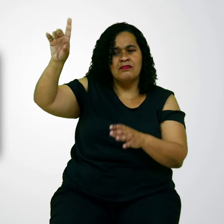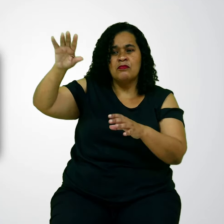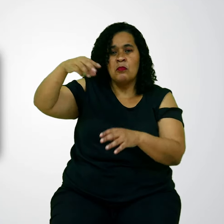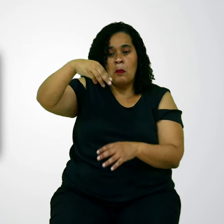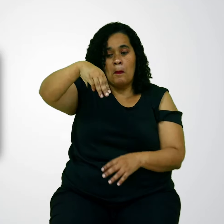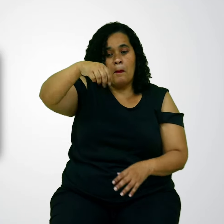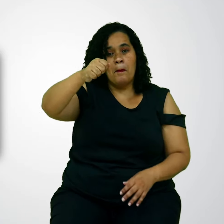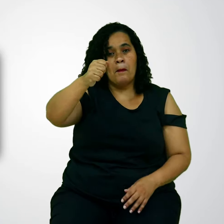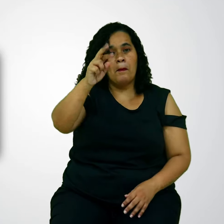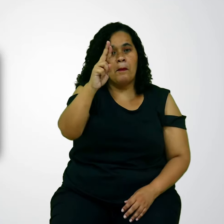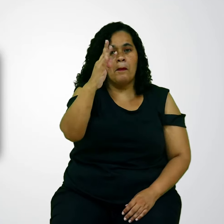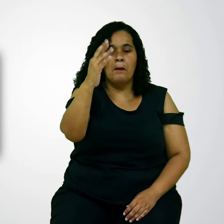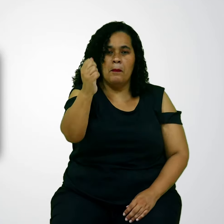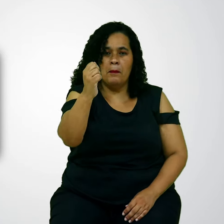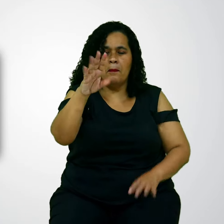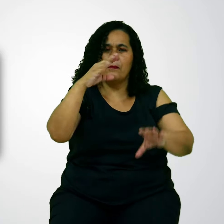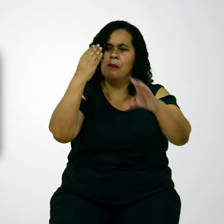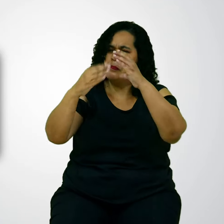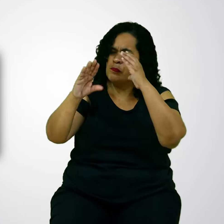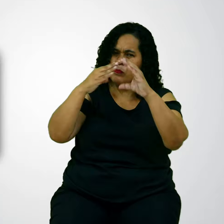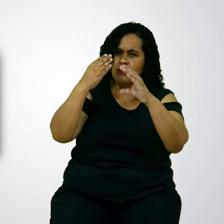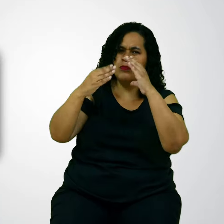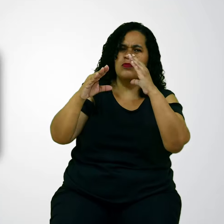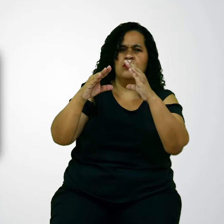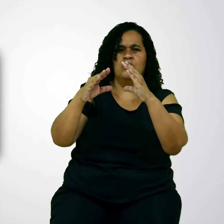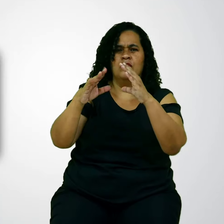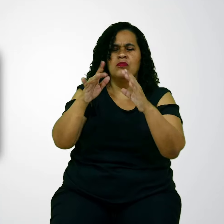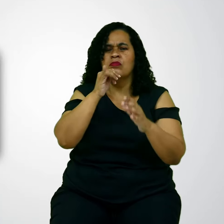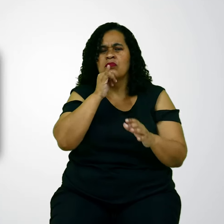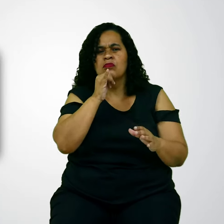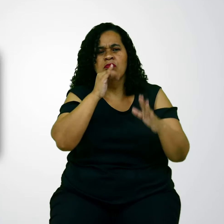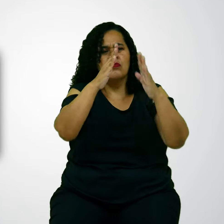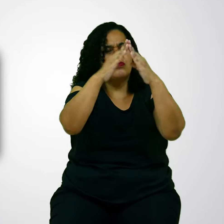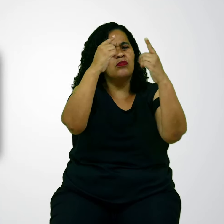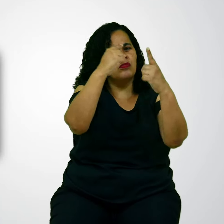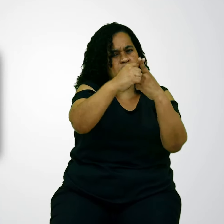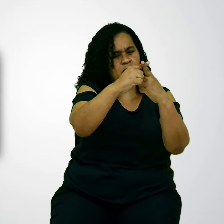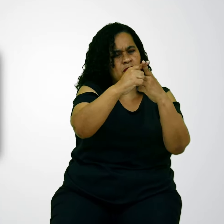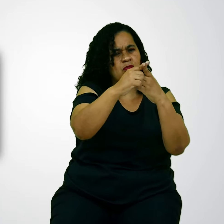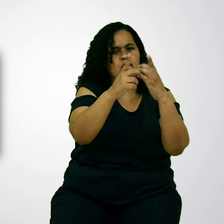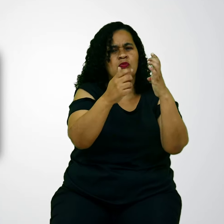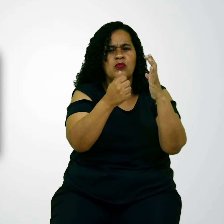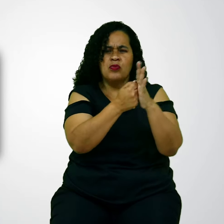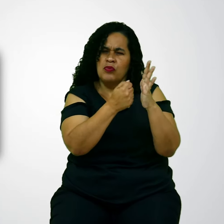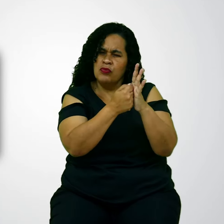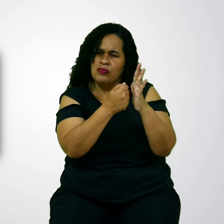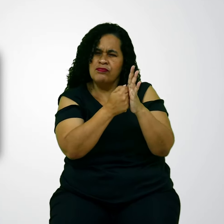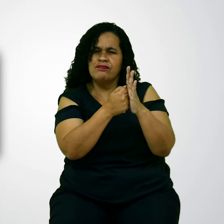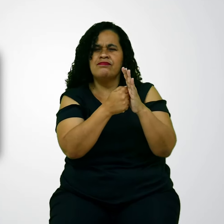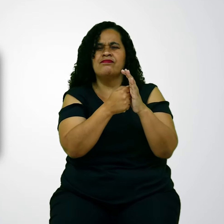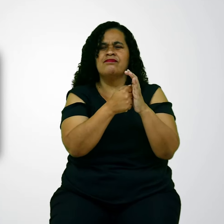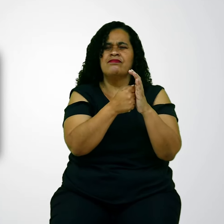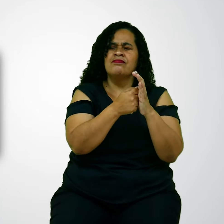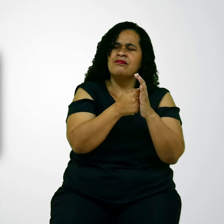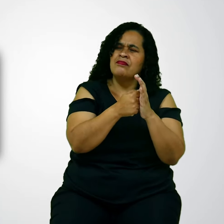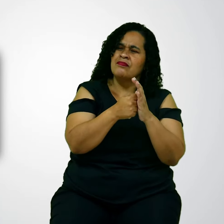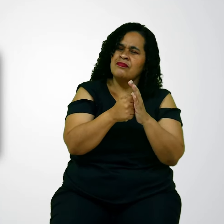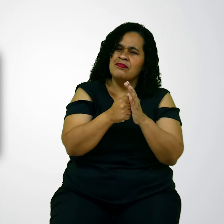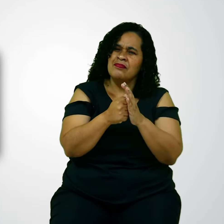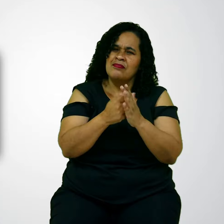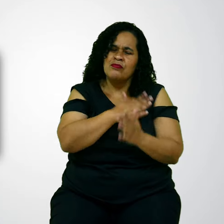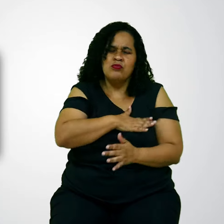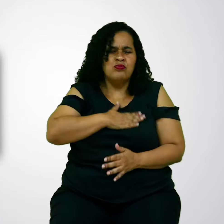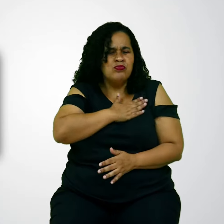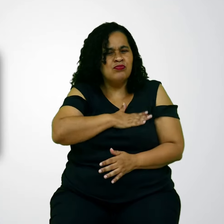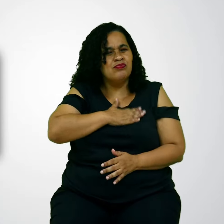na Alvorada que você citou, que é uma igreja que a gente tem um carinho muito grande, né? Fomos pastor, fui pastor lá pela graça de Deus.